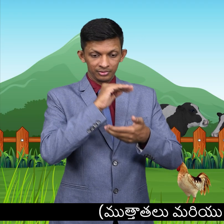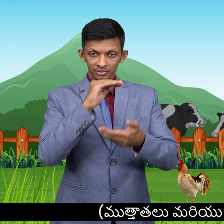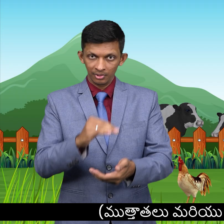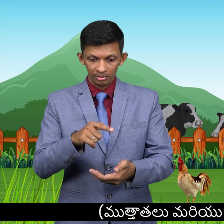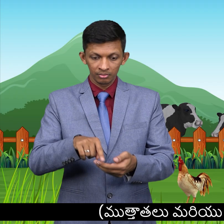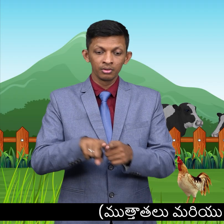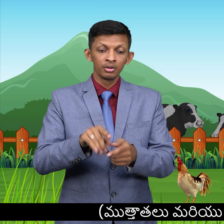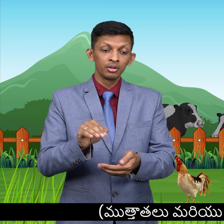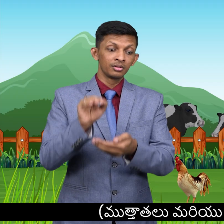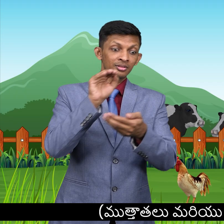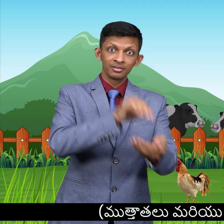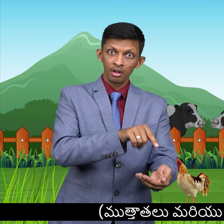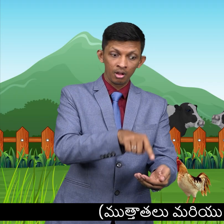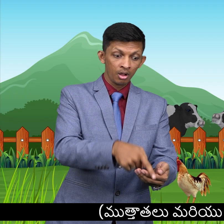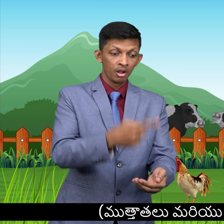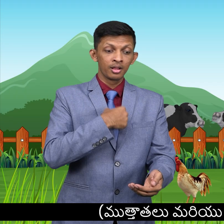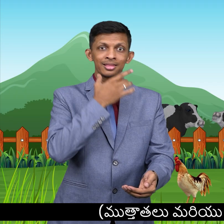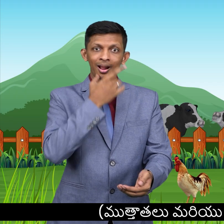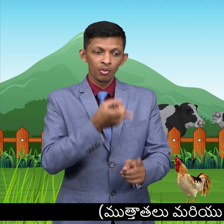తరాల్లో ఉన్నవారు.